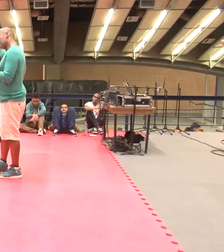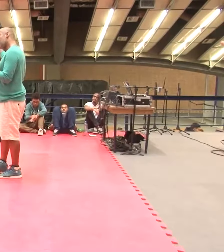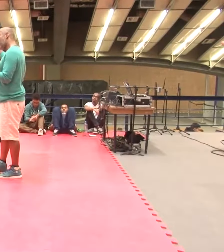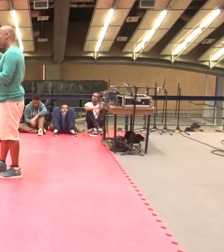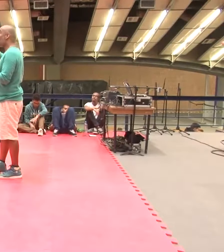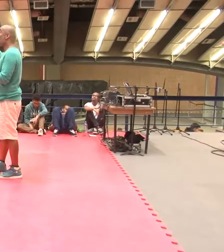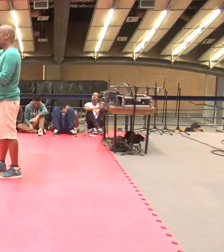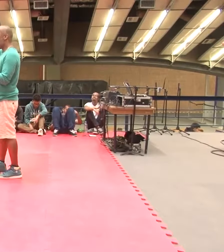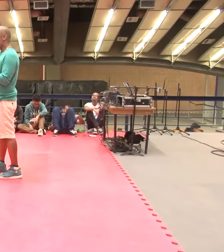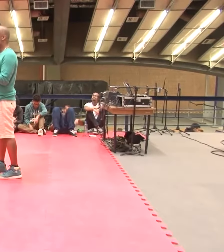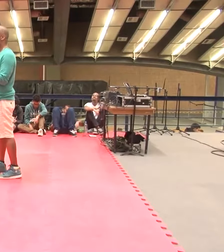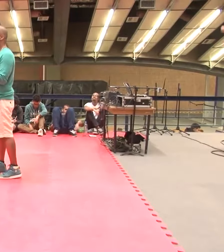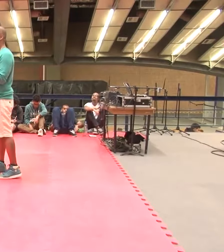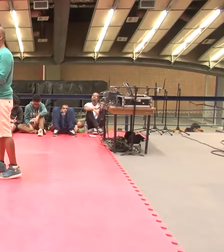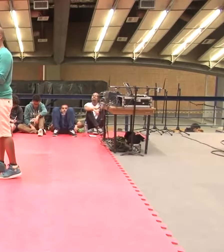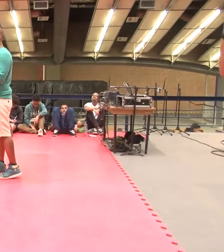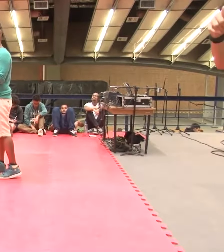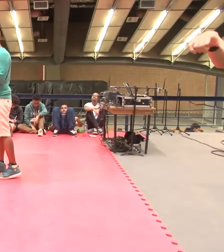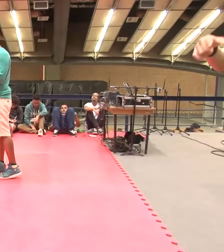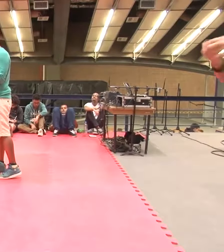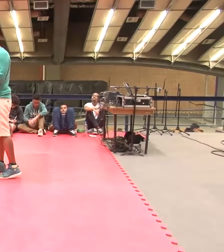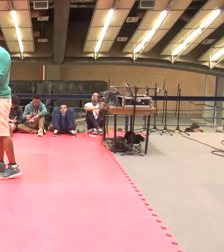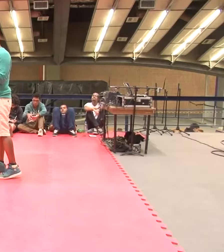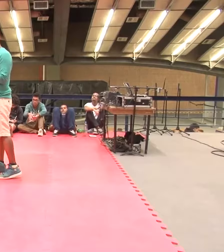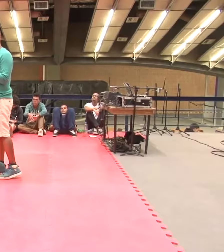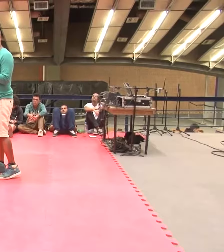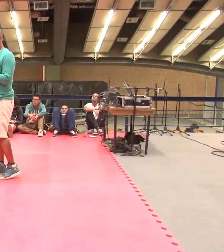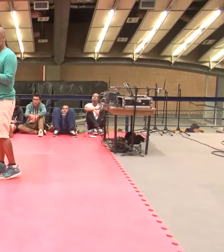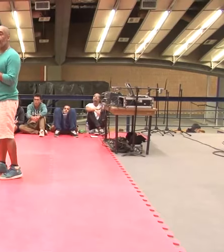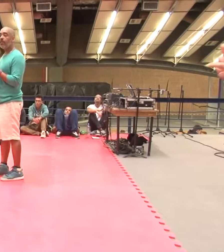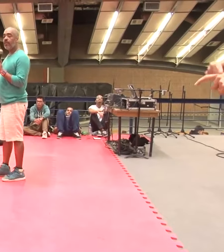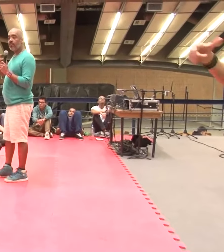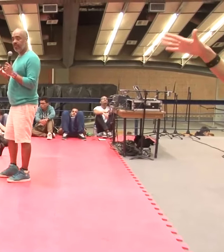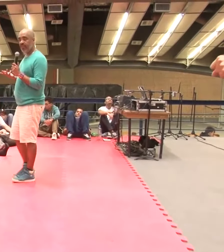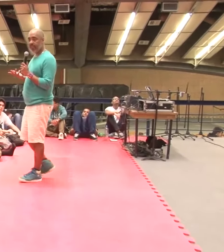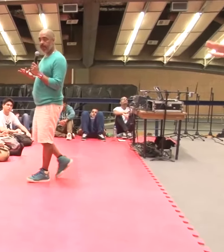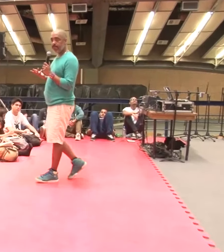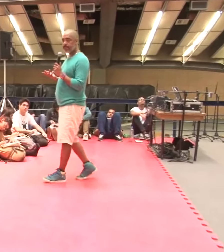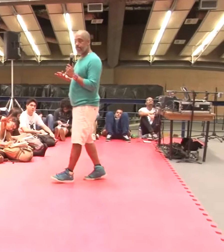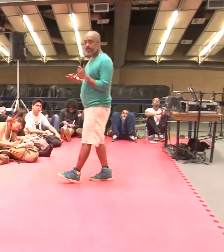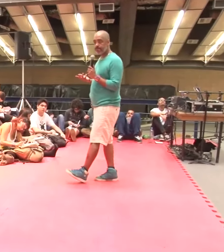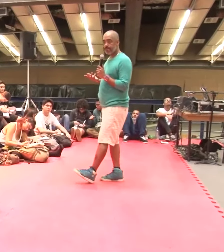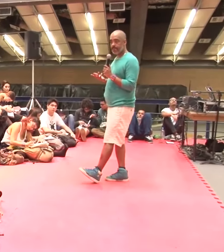por outras palavras, olha que lugar vivo, que lugar cheio de vida.